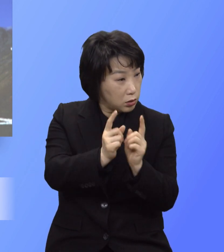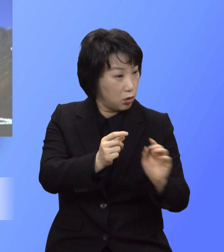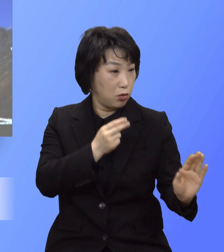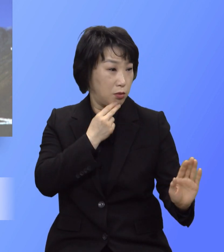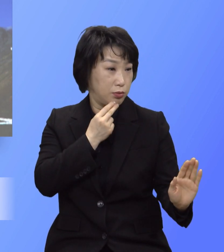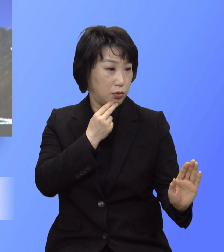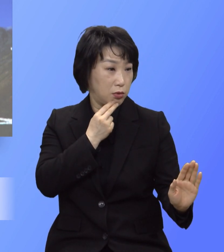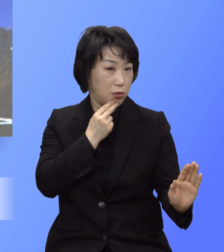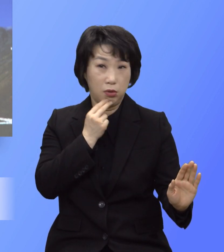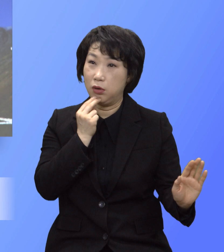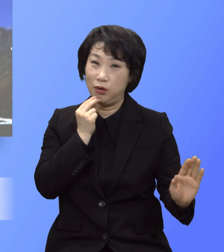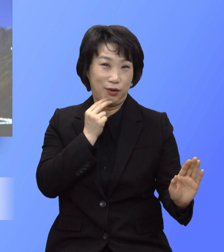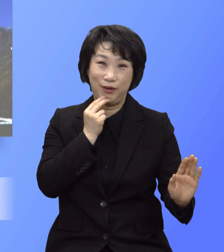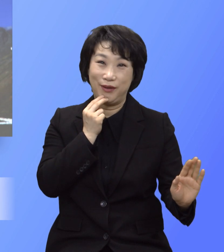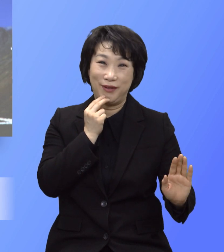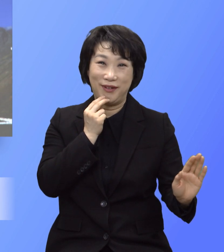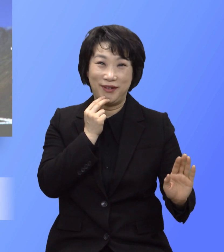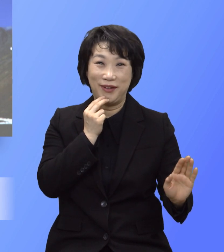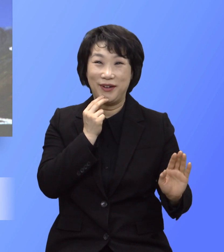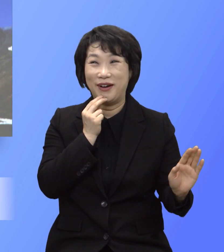있는 것은 이건